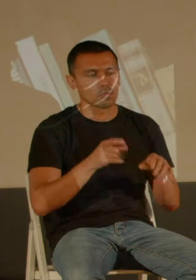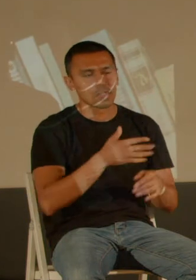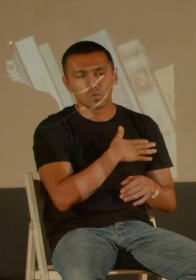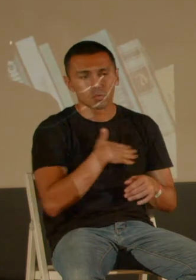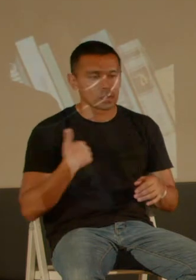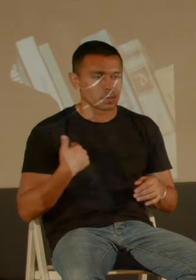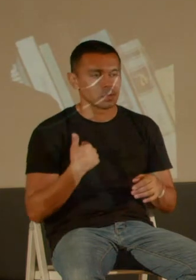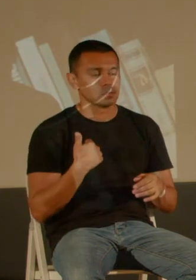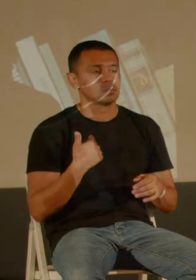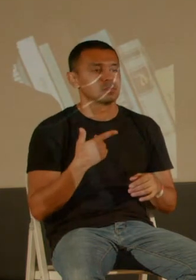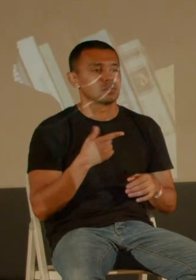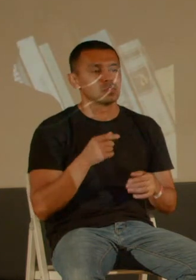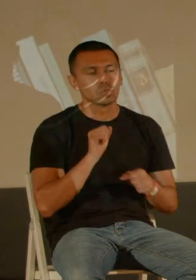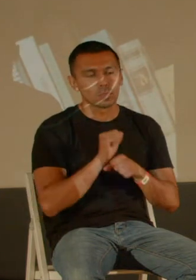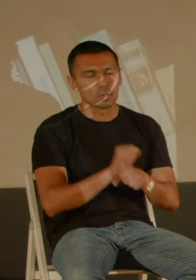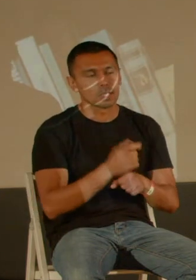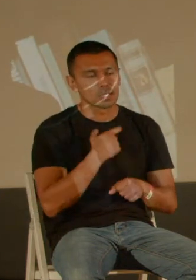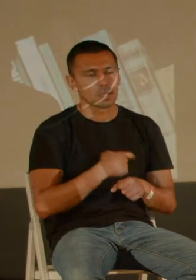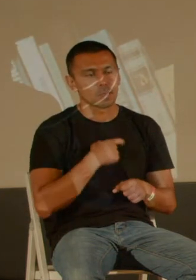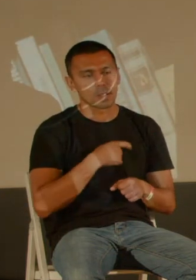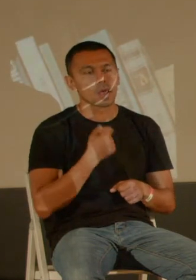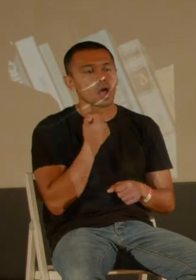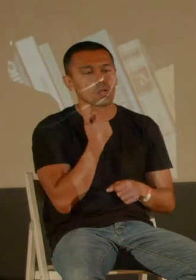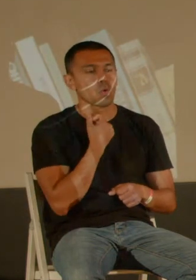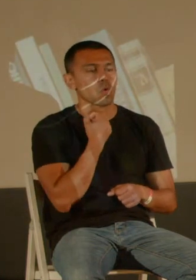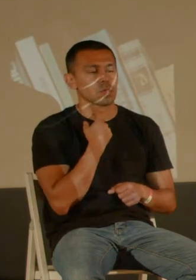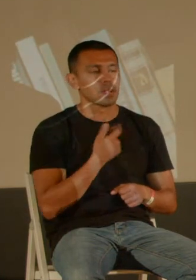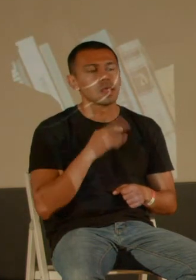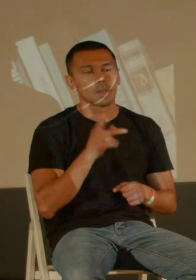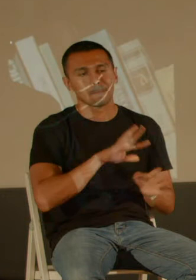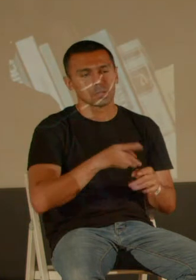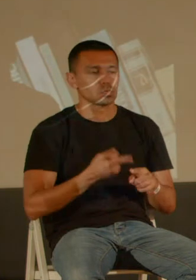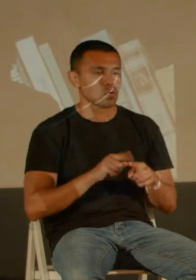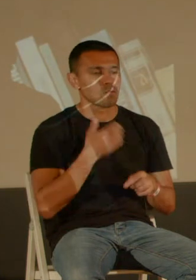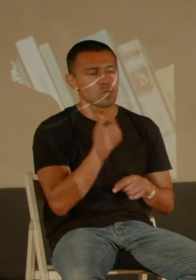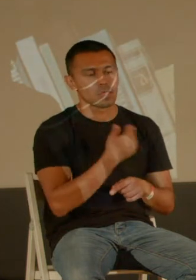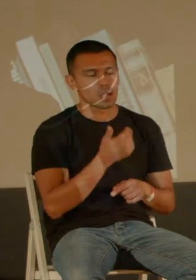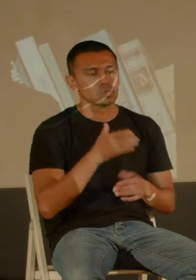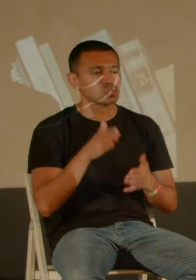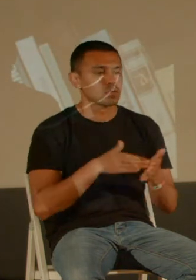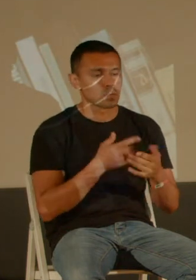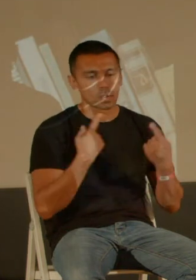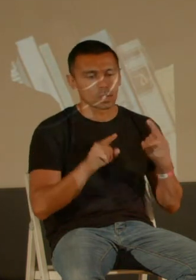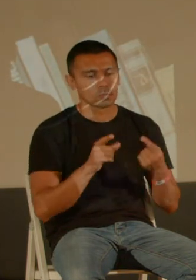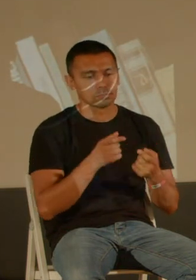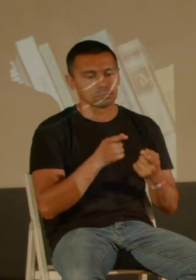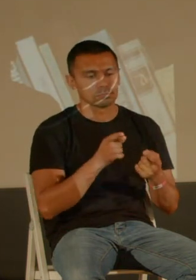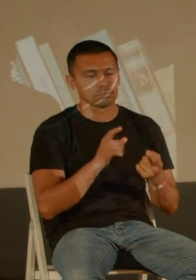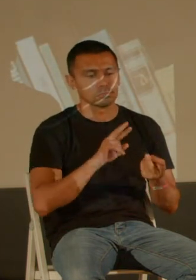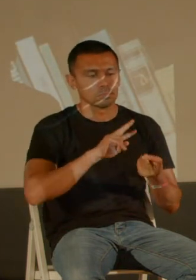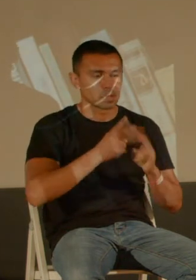хотіла йти, зупиняючи себе алкоголем. І як після того вона якби зовсім по-інакшому розвернулася її